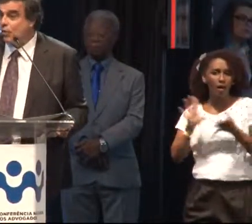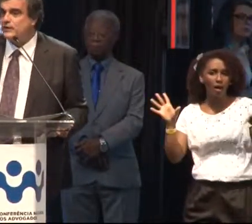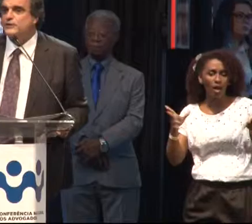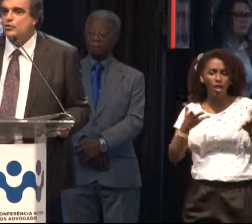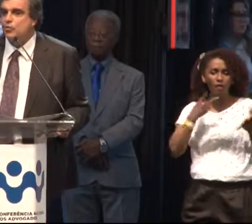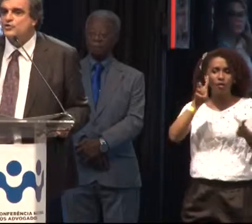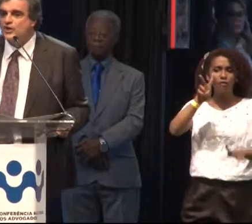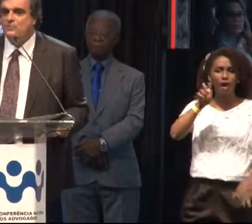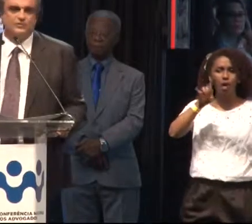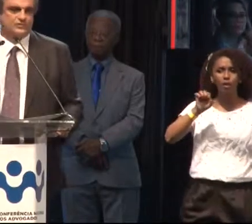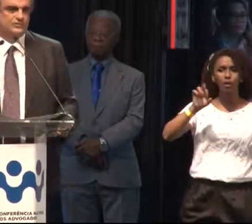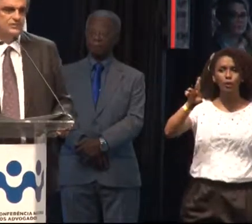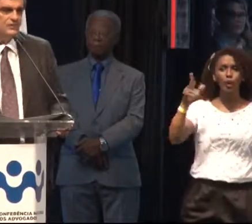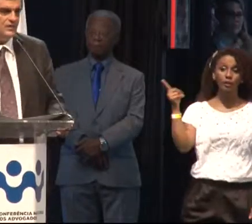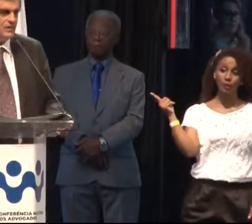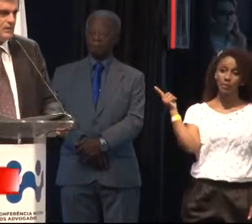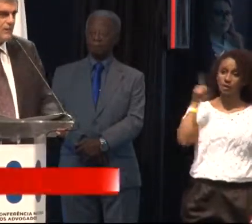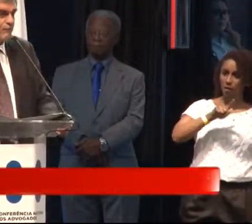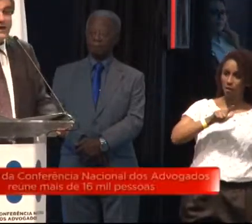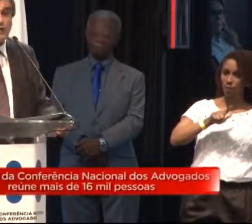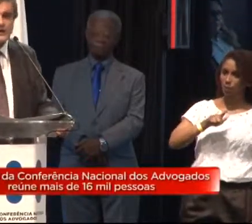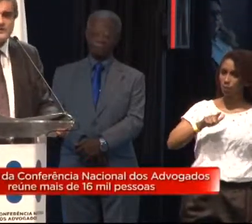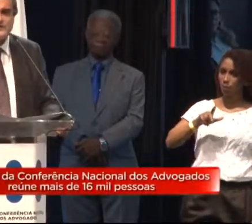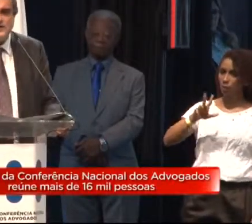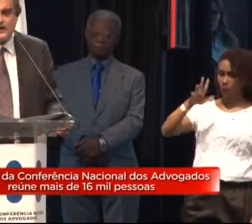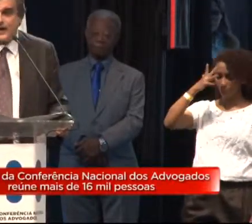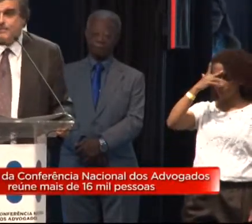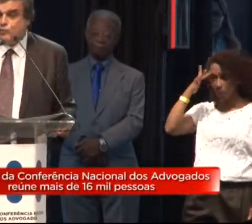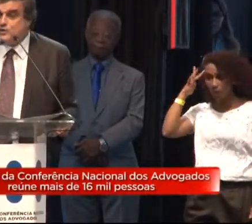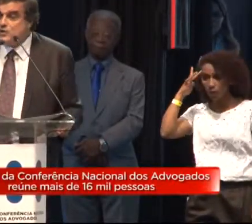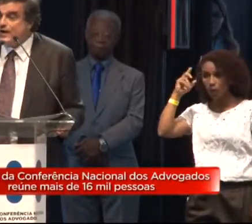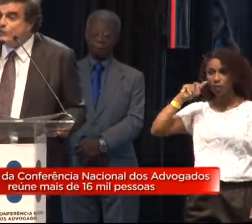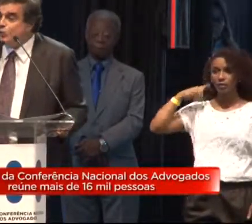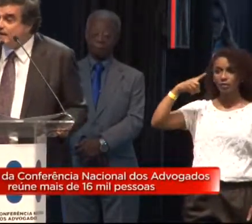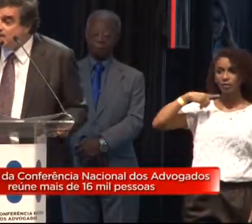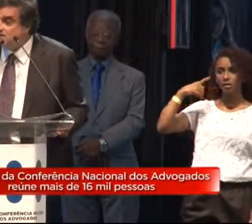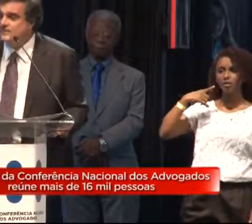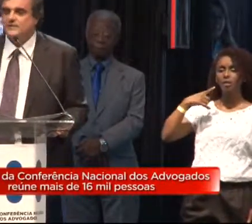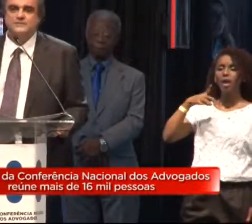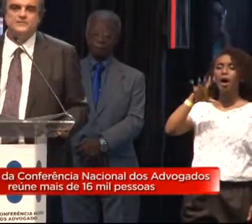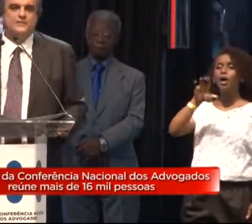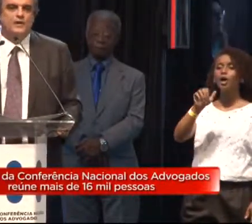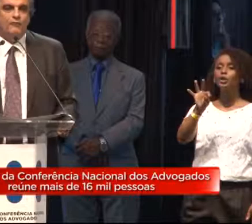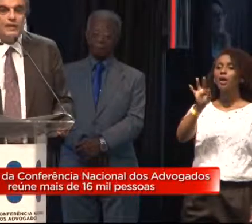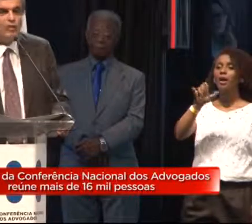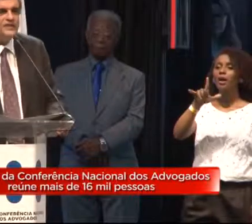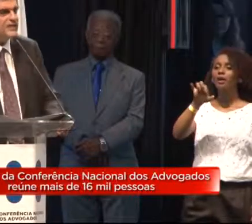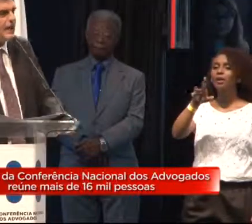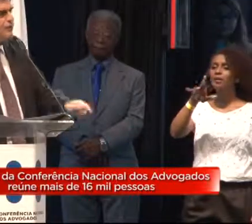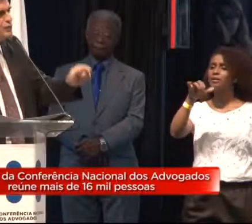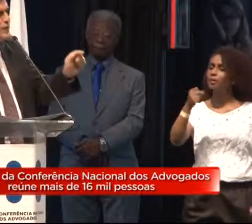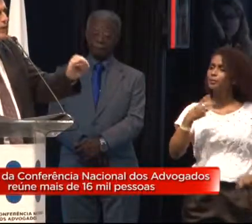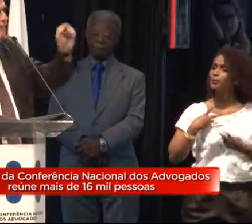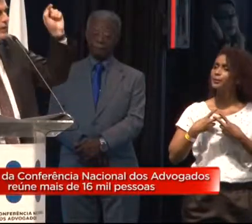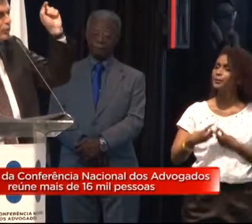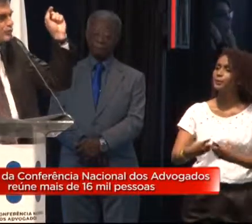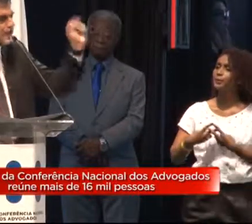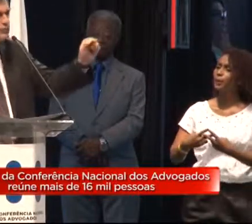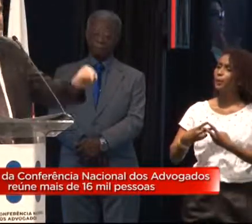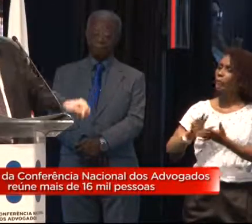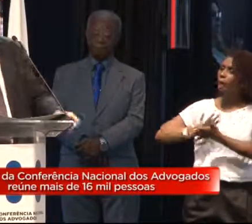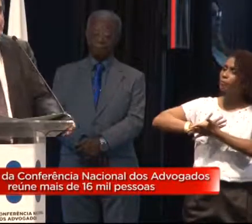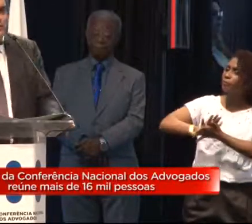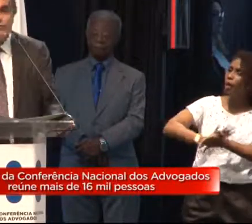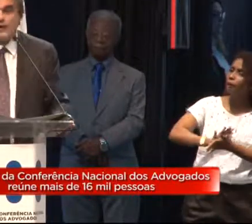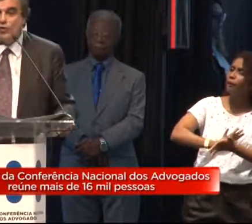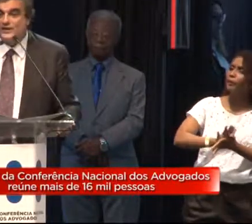de valores que conquistamos, valores que repudiam a intolerância, valores que repudiam o